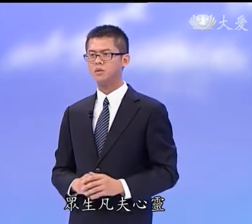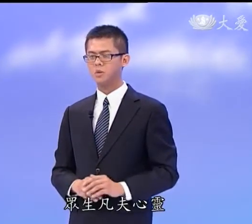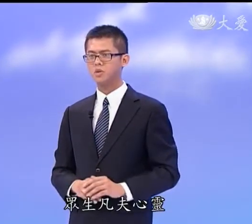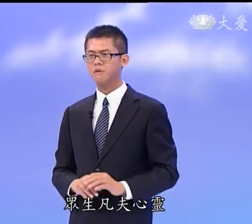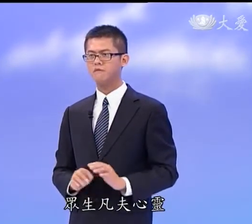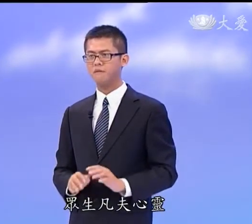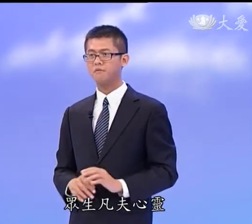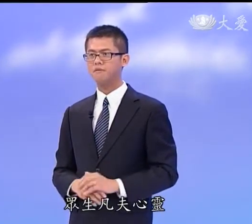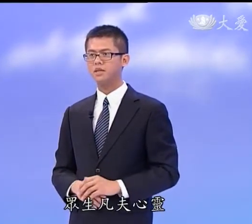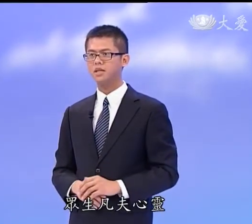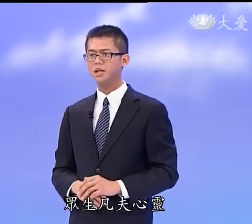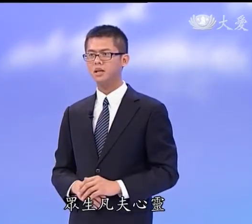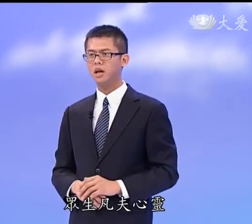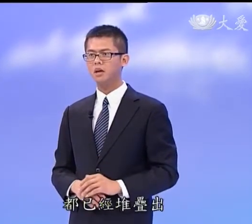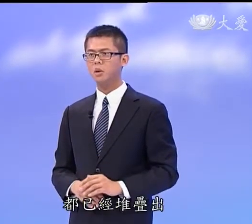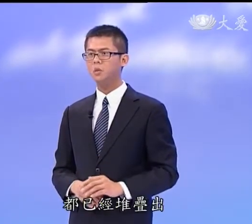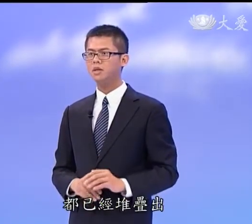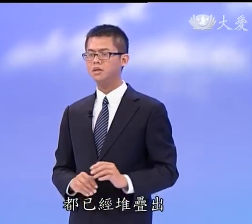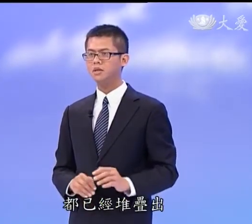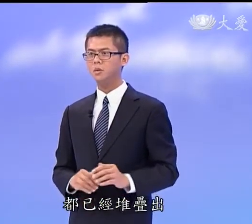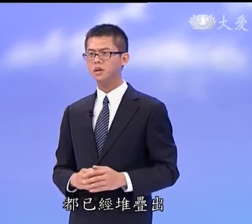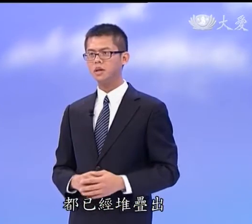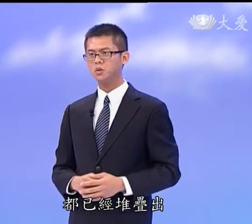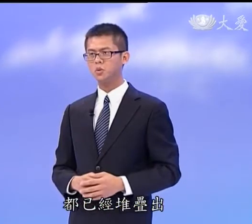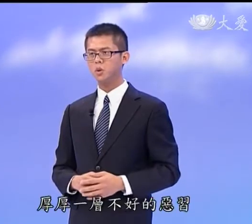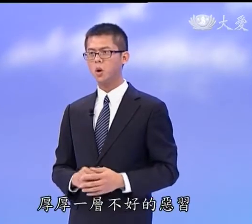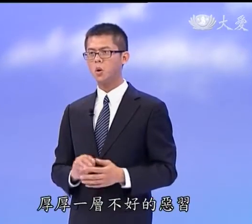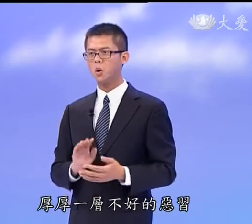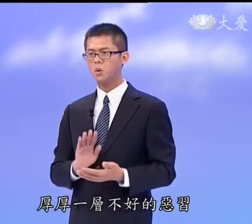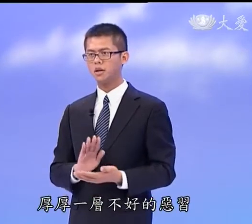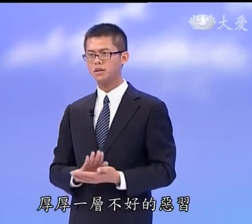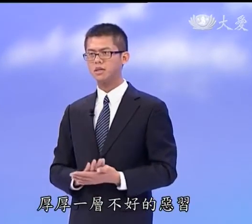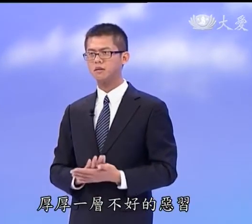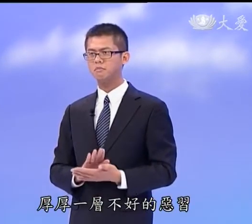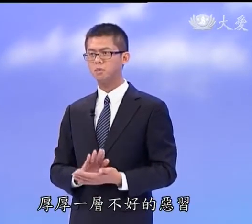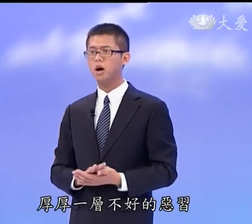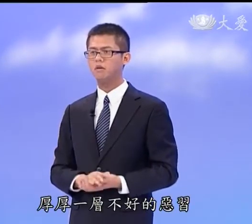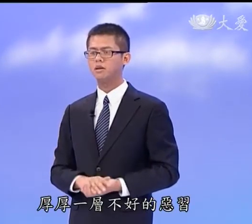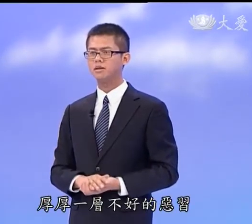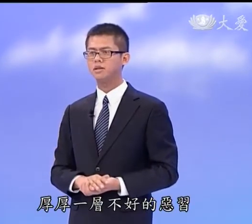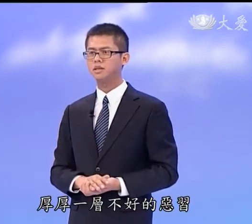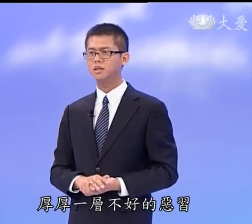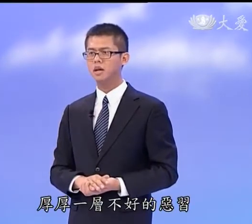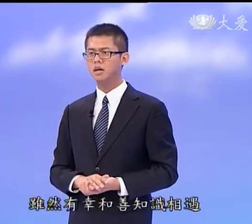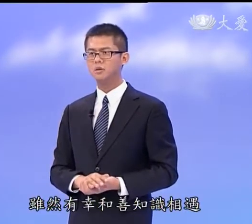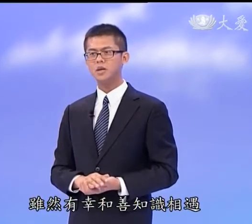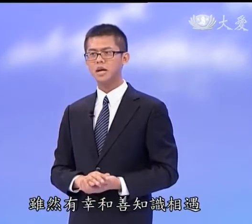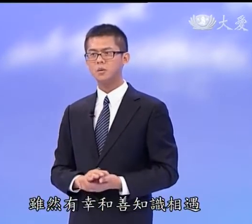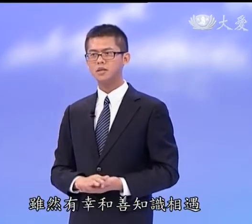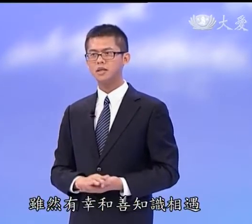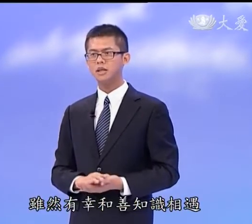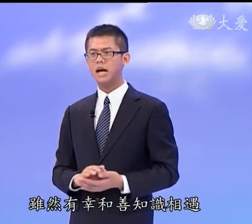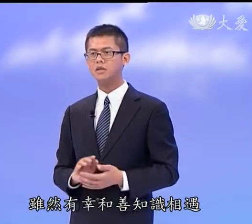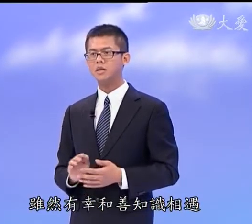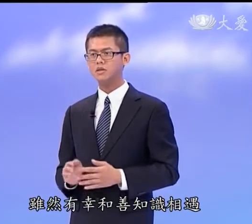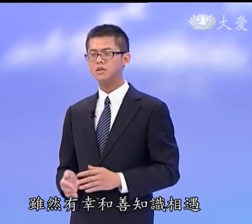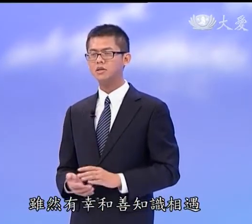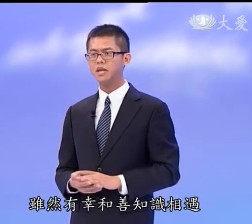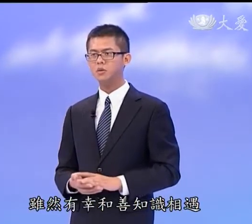众生凡夫心灵都已经堆叠出厚厚一层不好的恶习。虽然有幸和善知识相